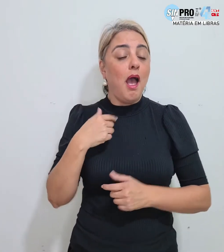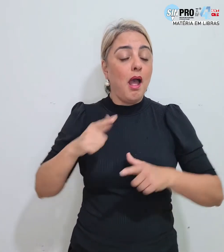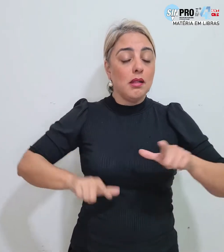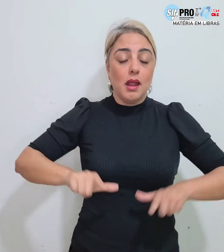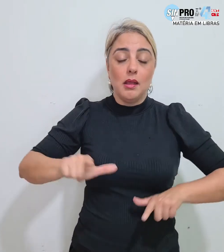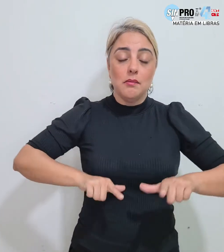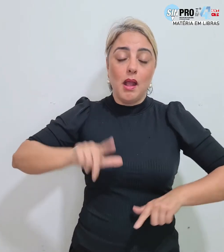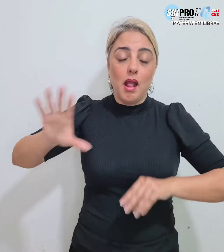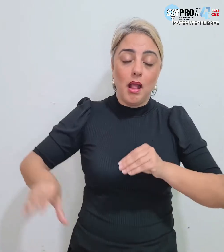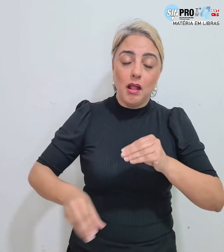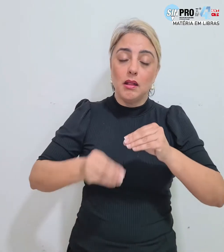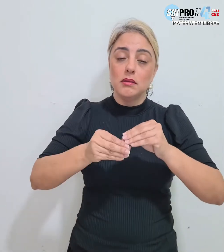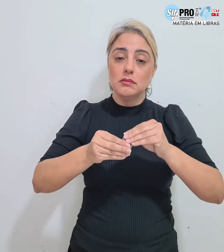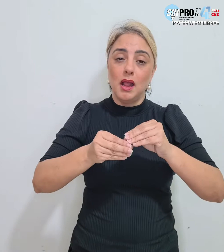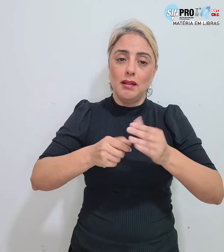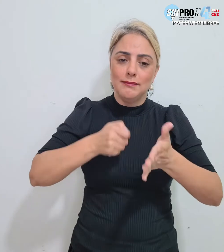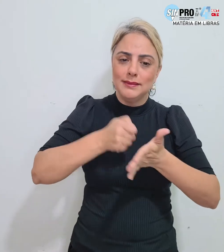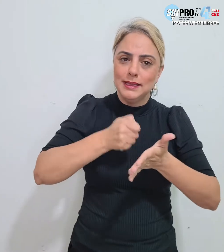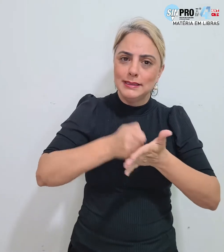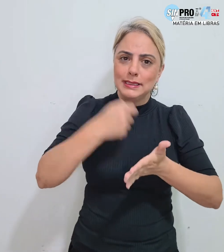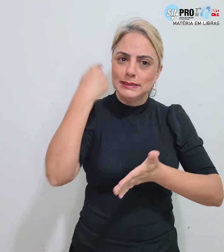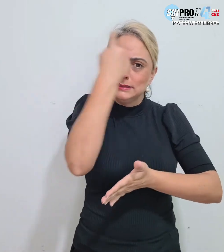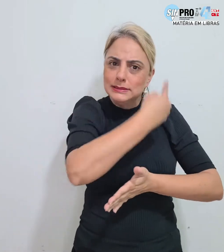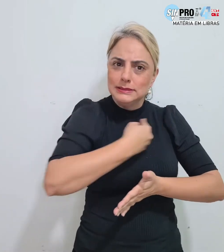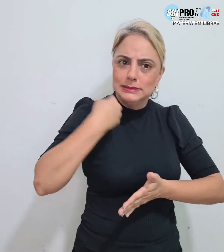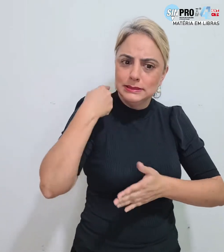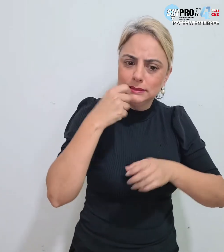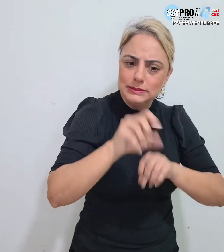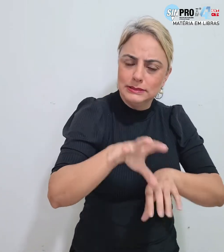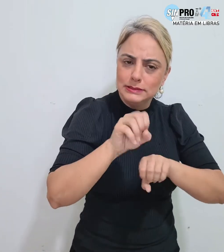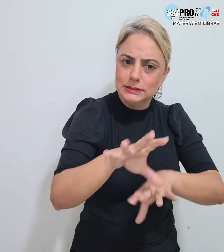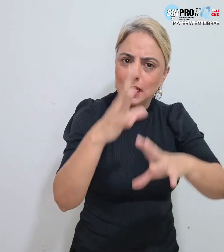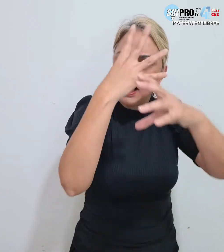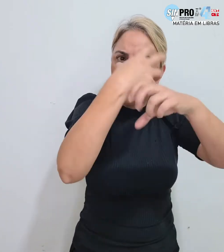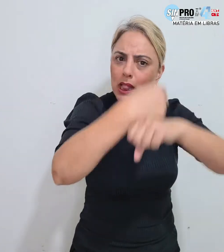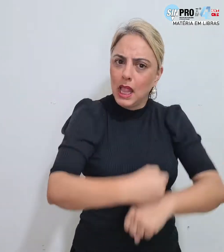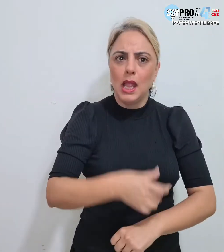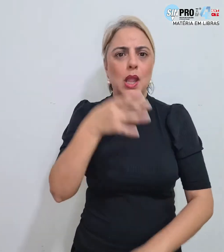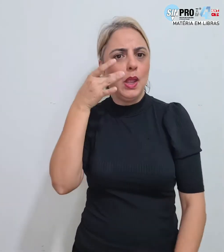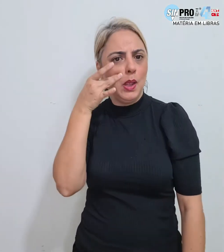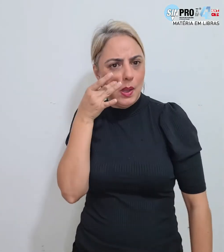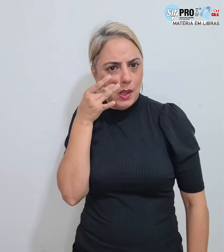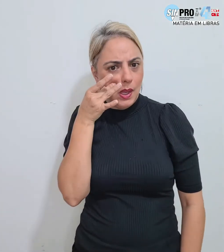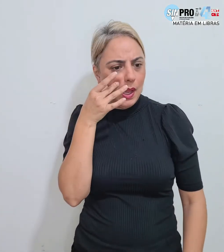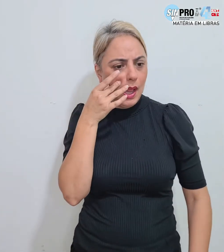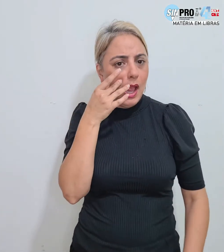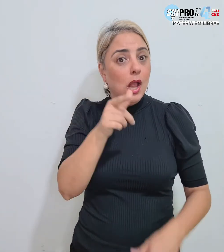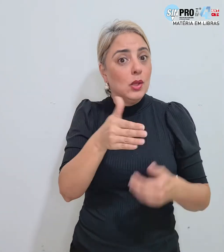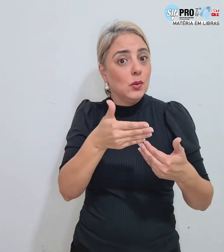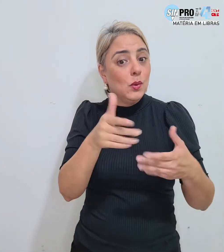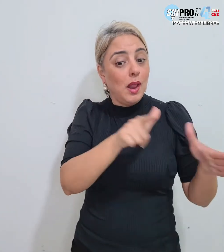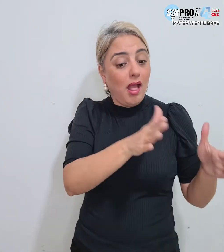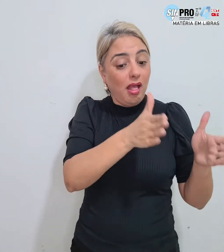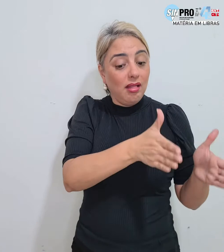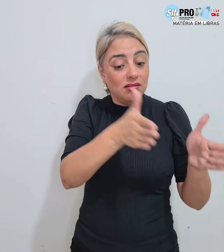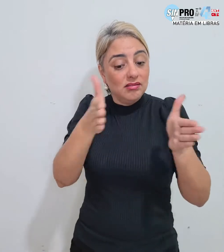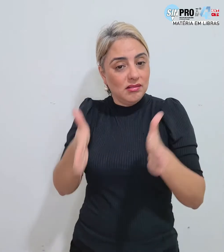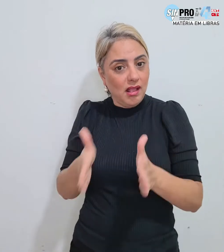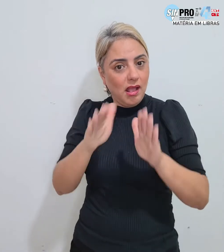trabalho adicional derivada da exigência paralela de ensino online e presencial durante a reabertura gradual